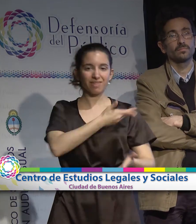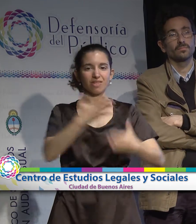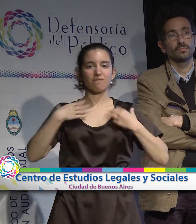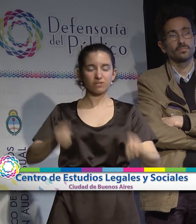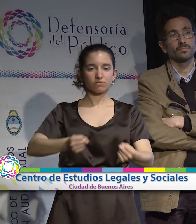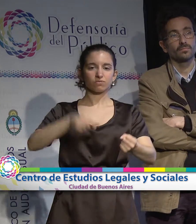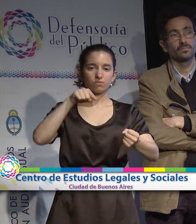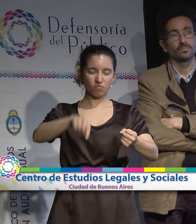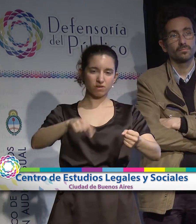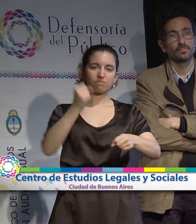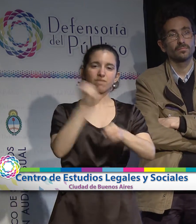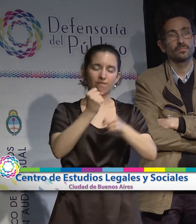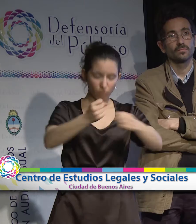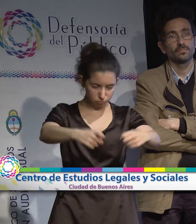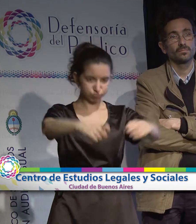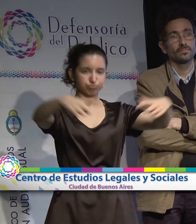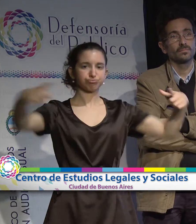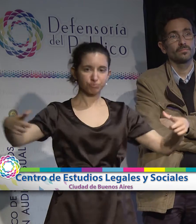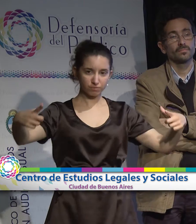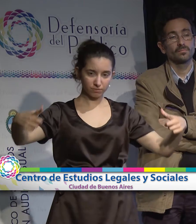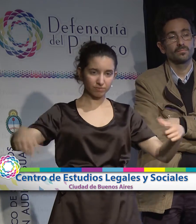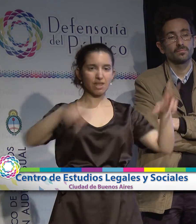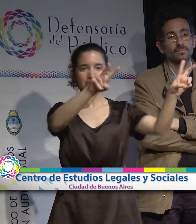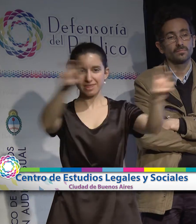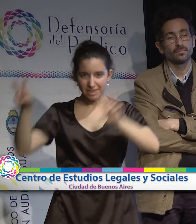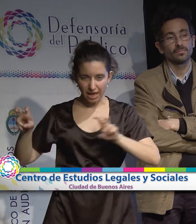tanto territorialmente como en términos de materia a todas